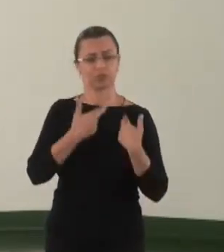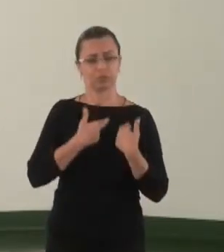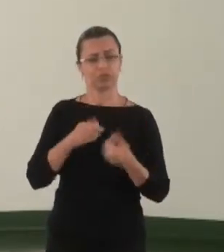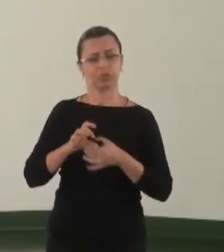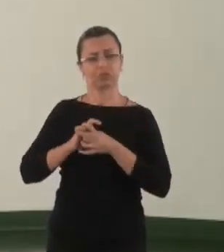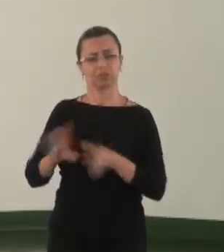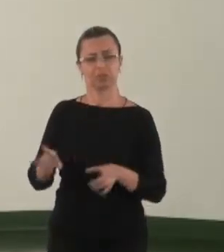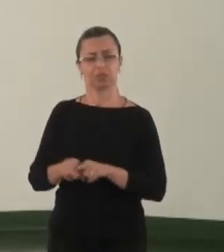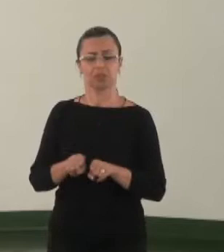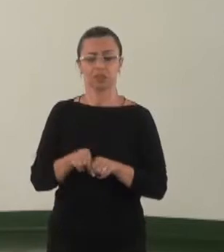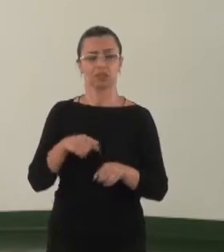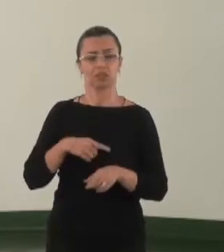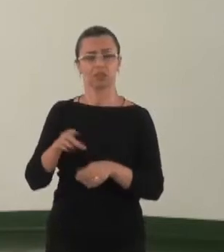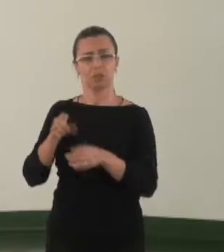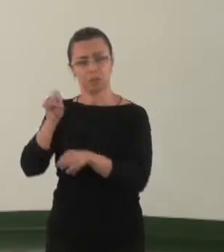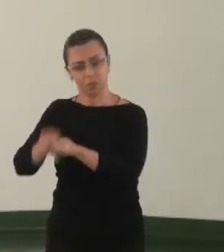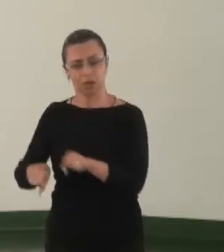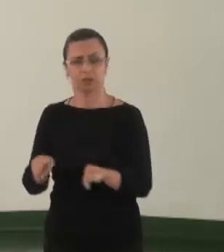Público deixa.